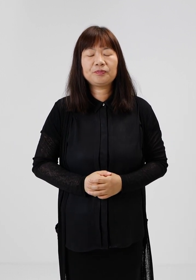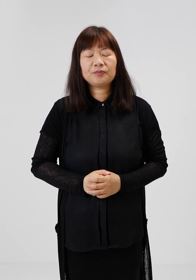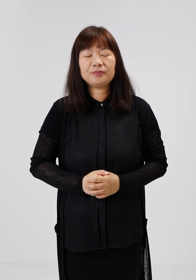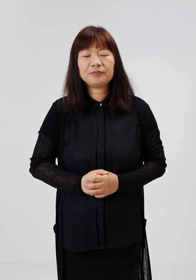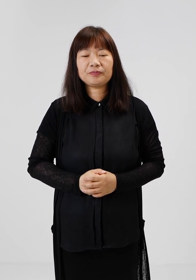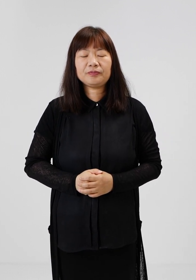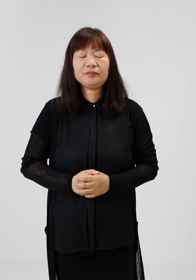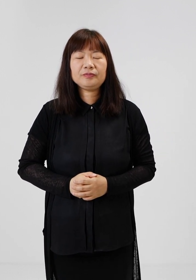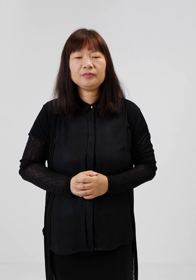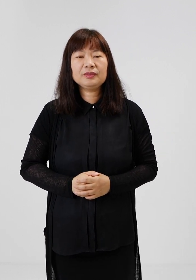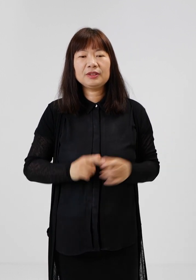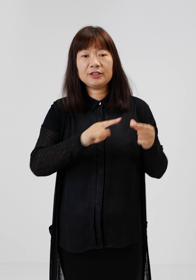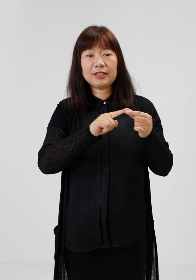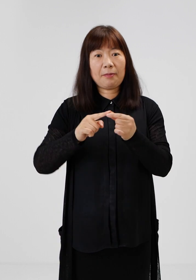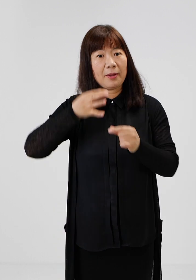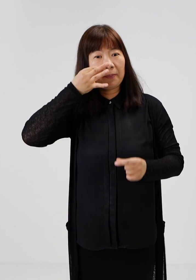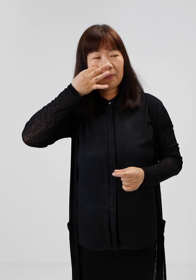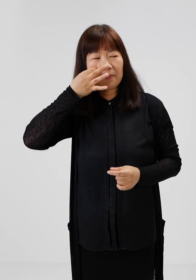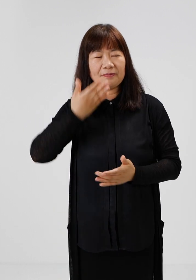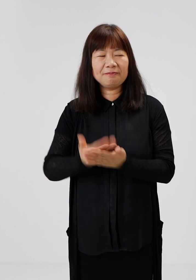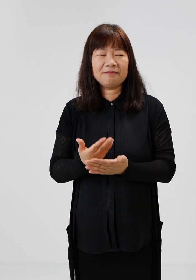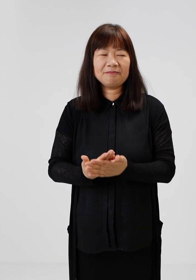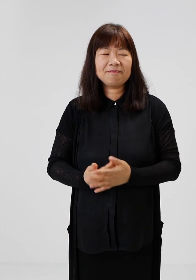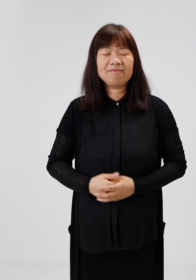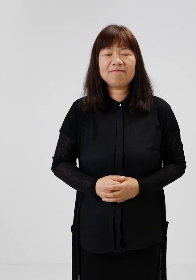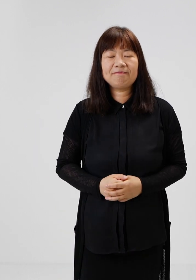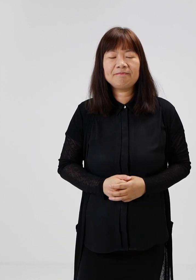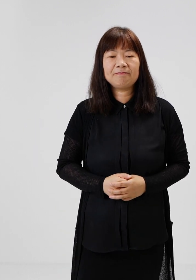자, 자막을 띄워주세요.